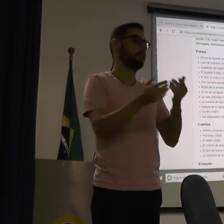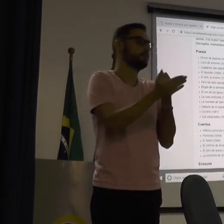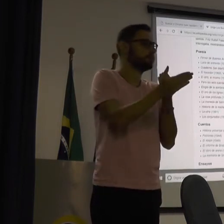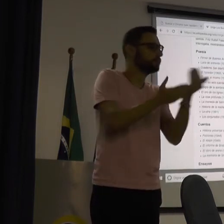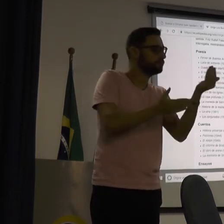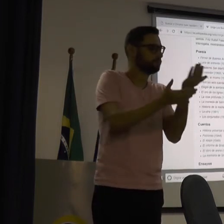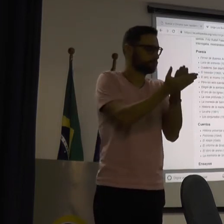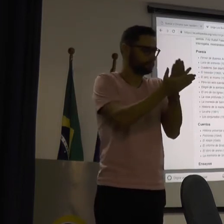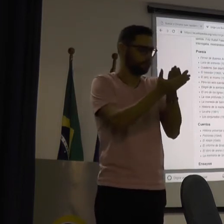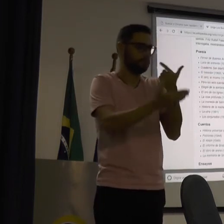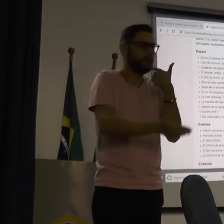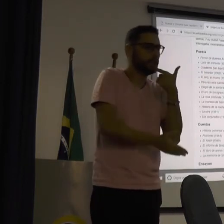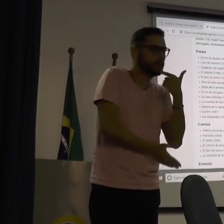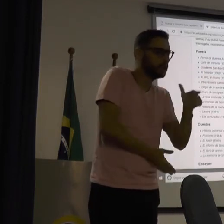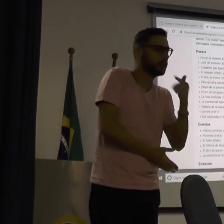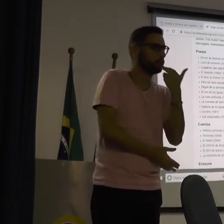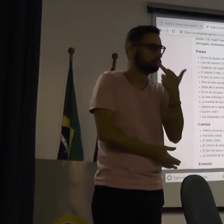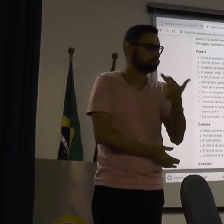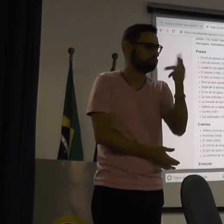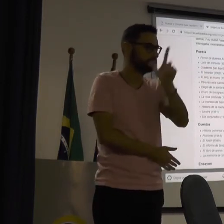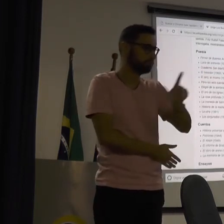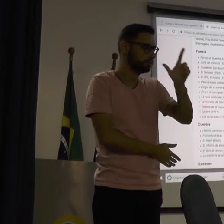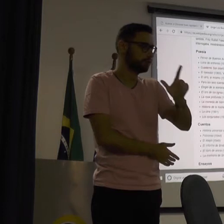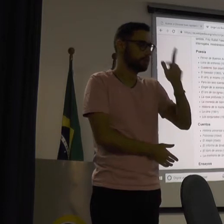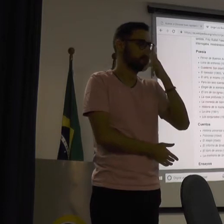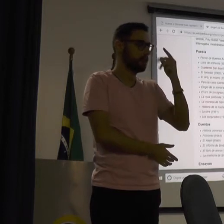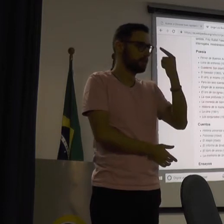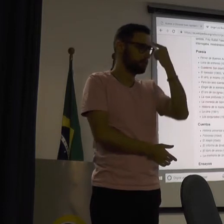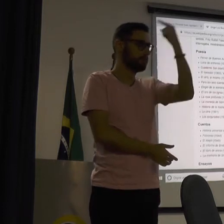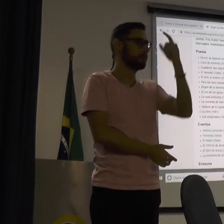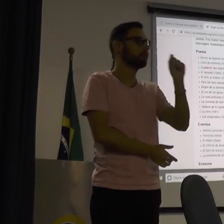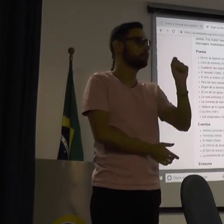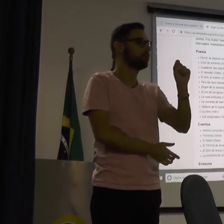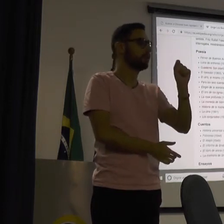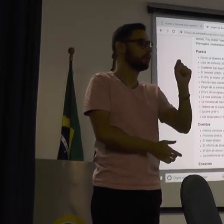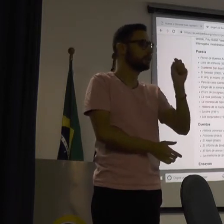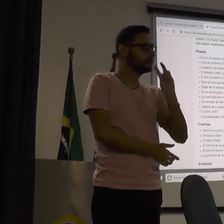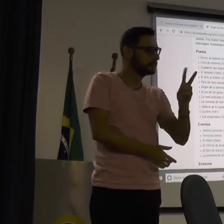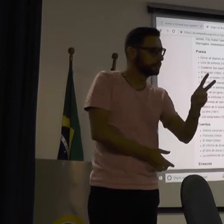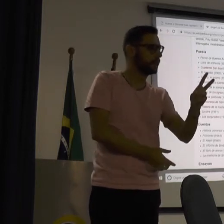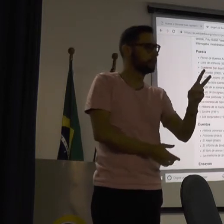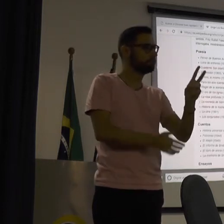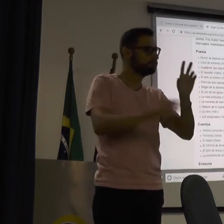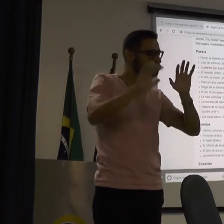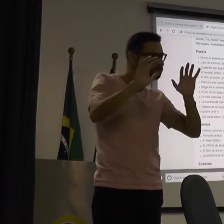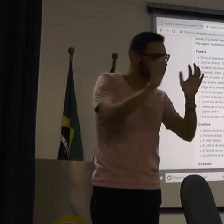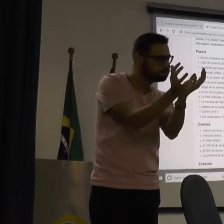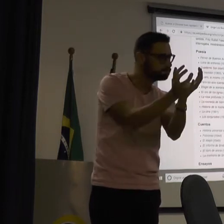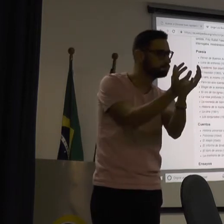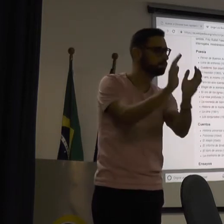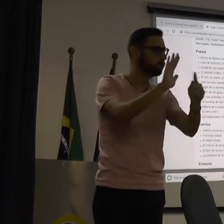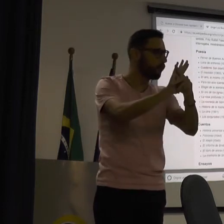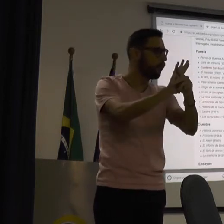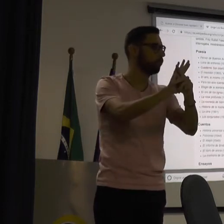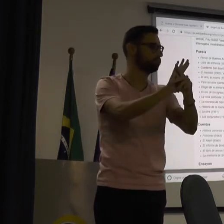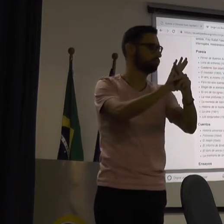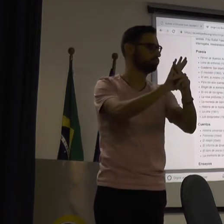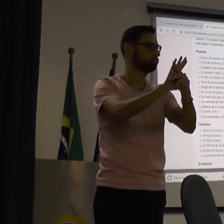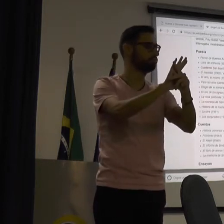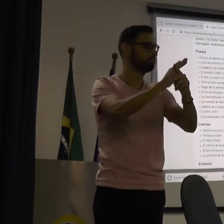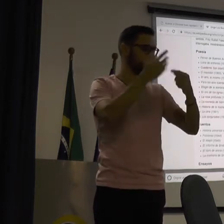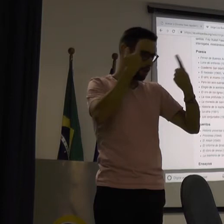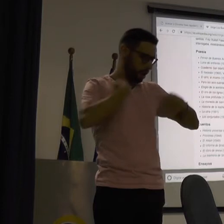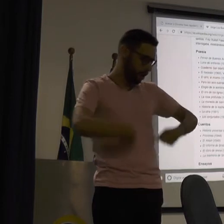a gente tende a ficar muito preso ao cânone e, às vezes, até a maneira de se vestir das pessoas dos países, né? A